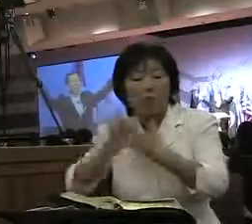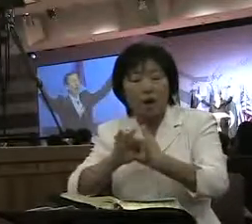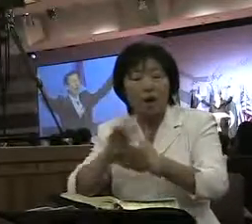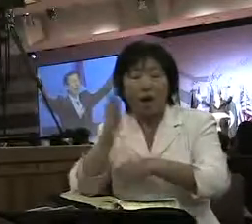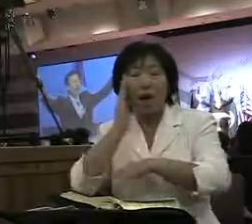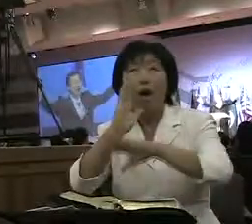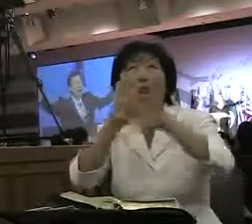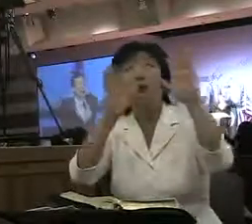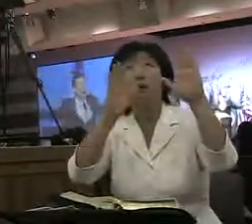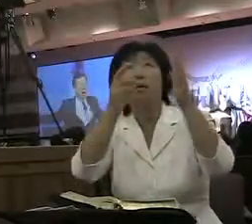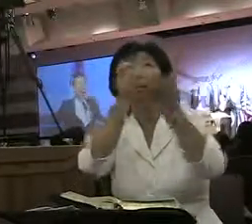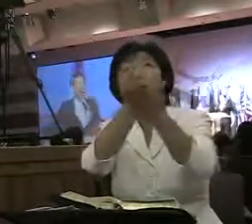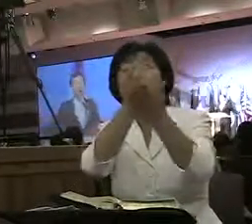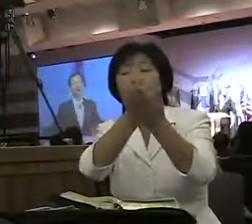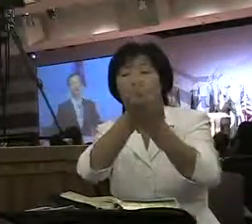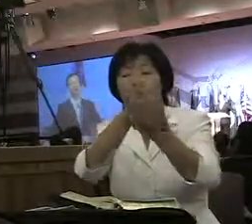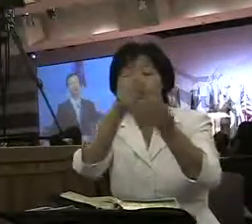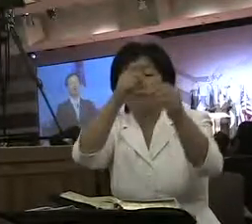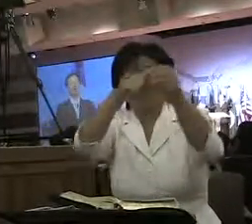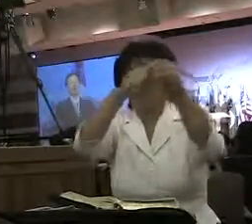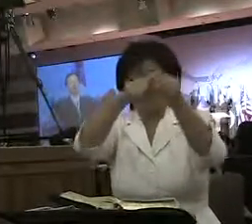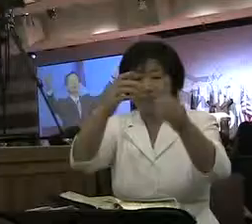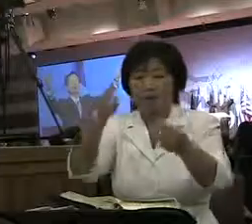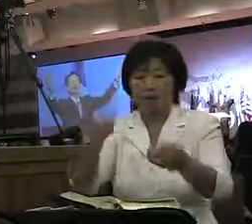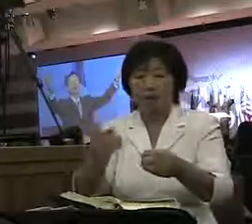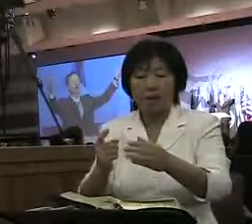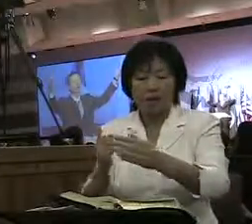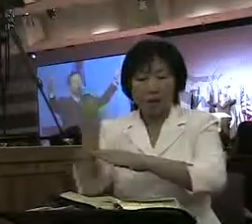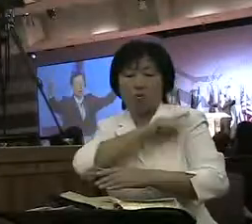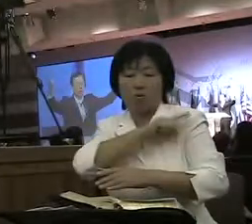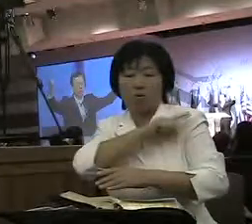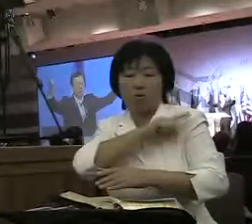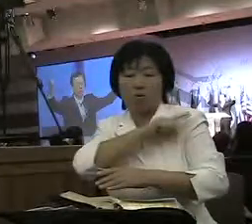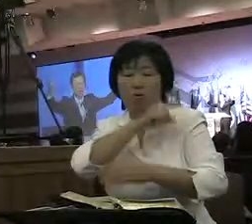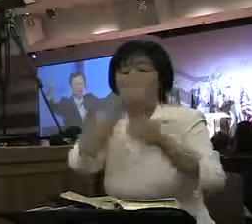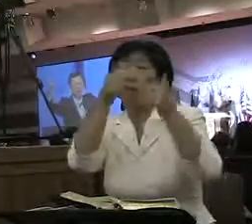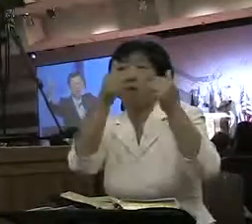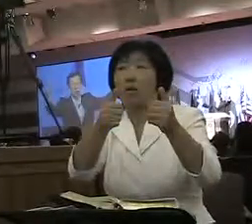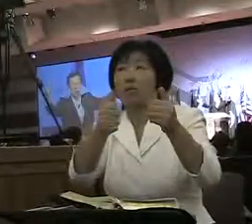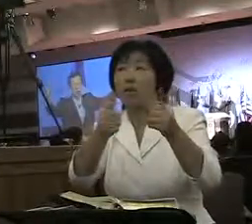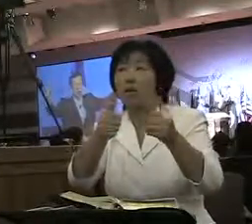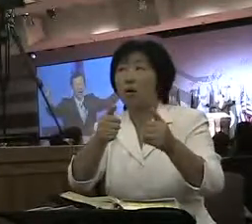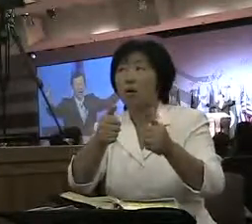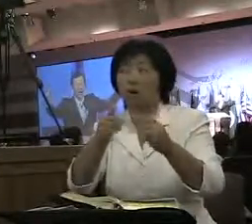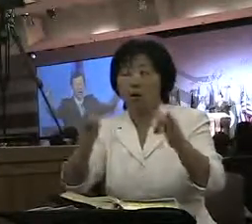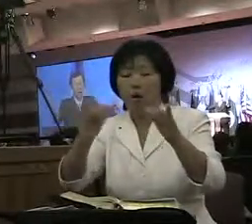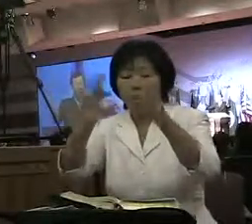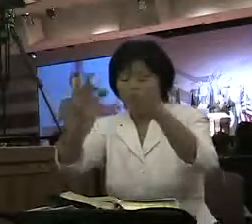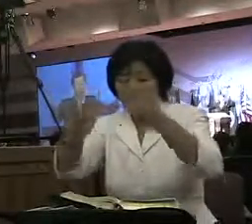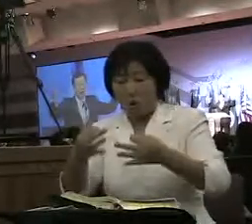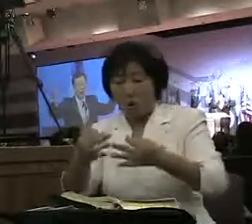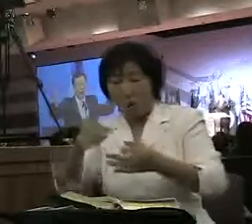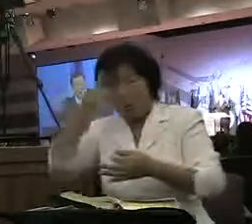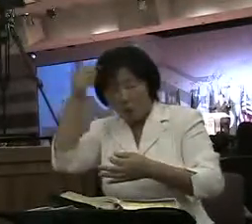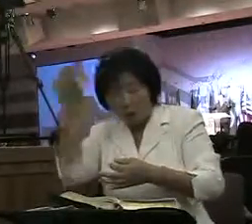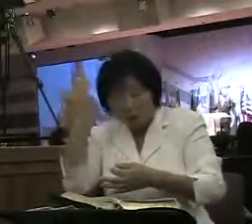하늘의 법정에서 가장 높이 계신 재판관이 우리를 보시면서 우리의 과거와 우리의